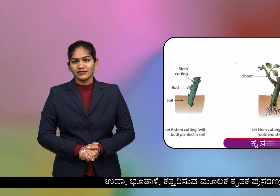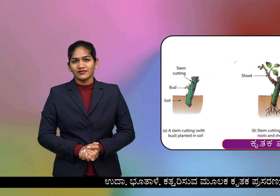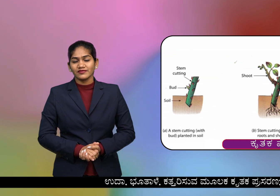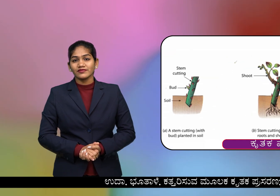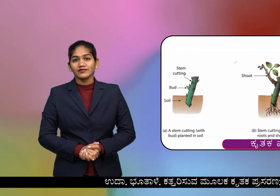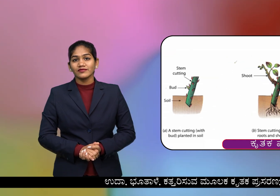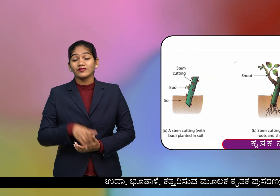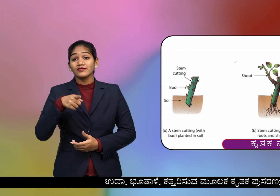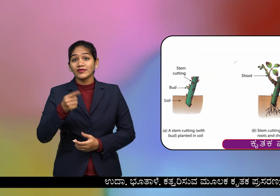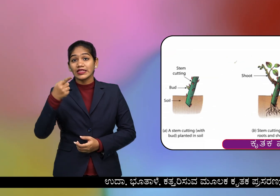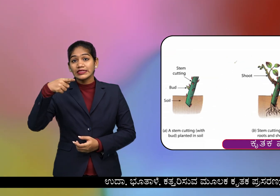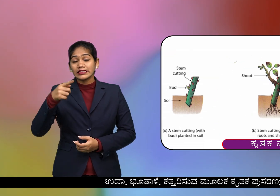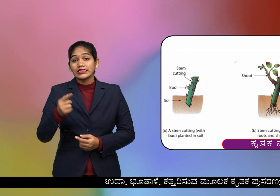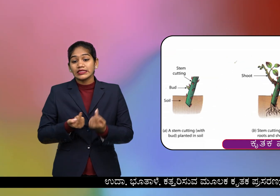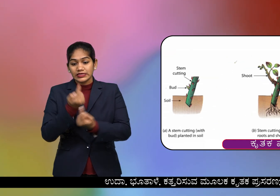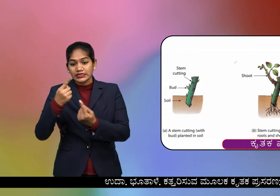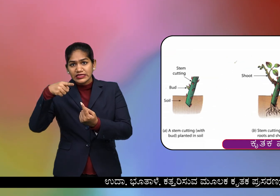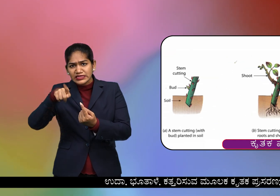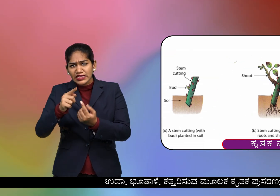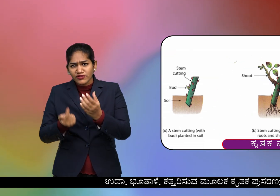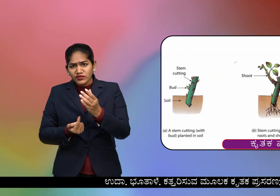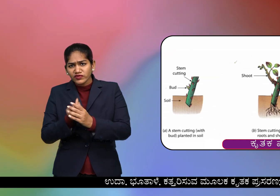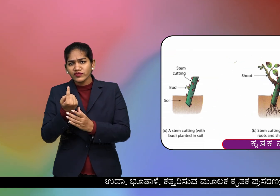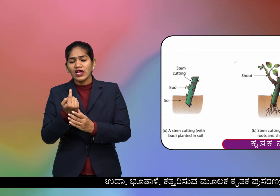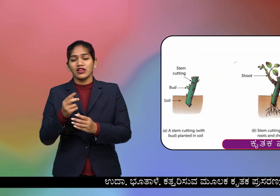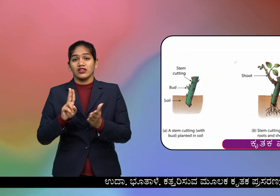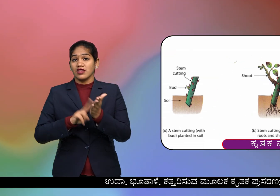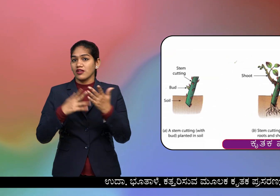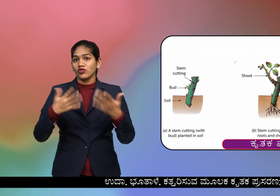ಉದಾಹರಣೆಗೆ ಭೂತಾಳೆ ಕತ್ತರಿಸುವ ಮೂಲಕ ಕೃತಕ ಪ್ರಸರಣ.